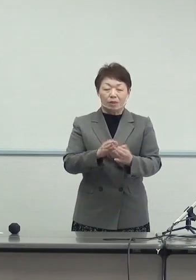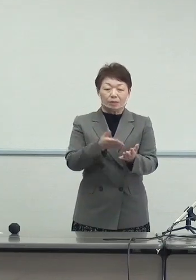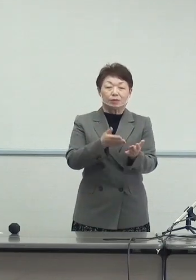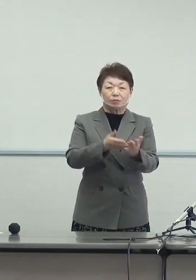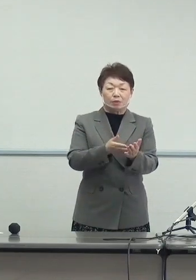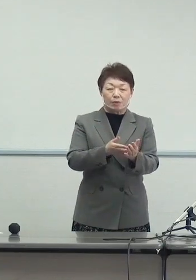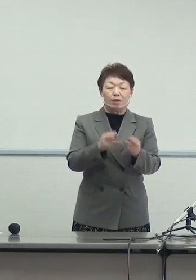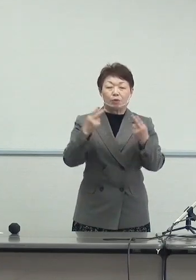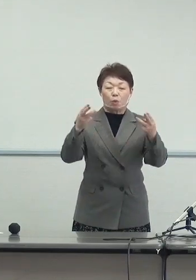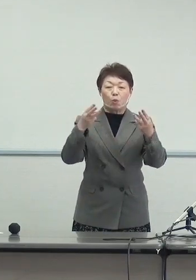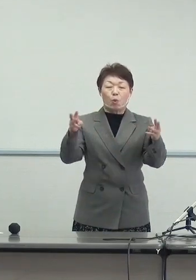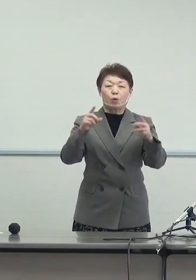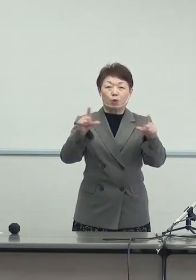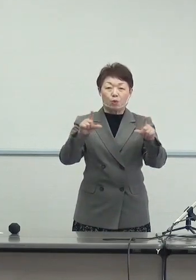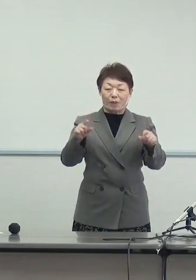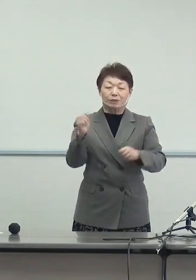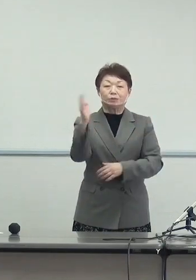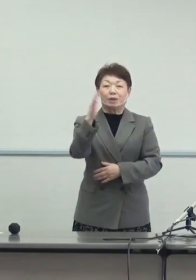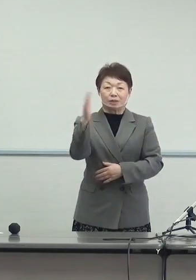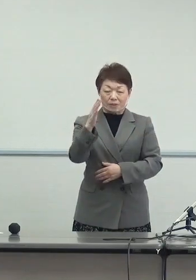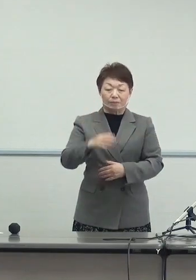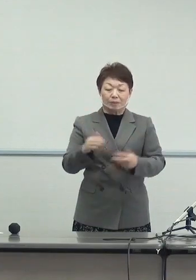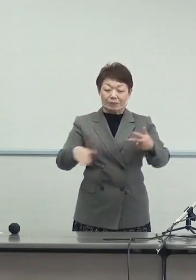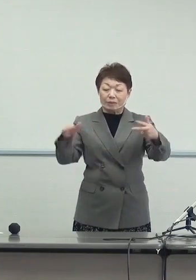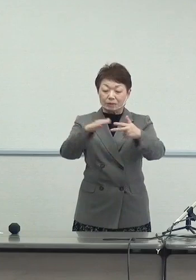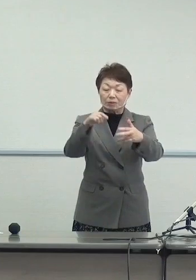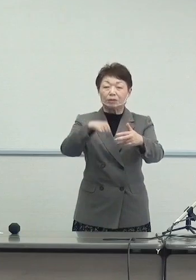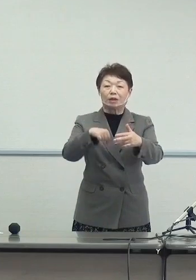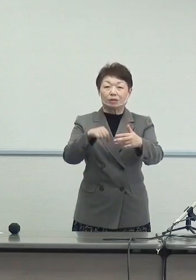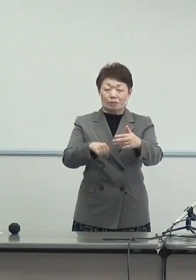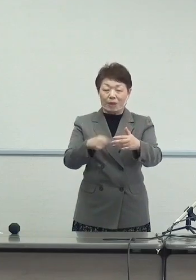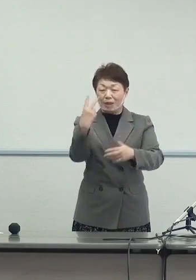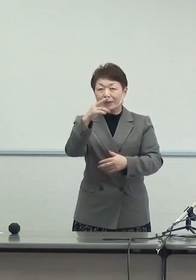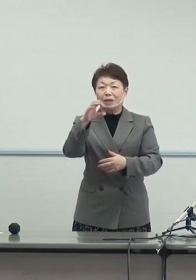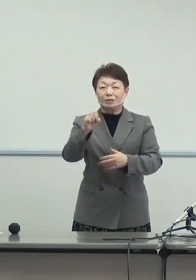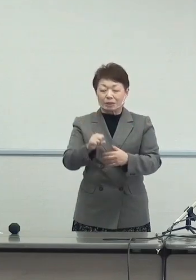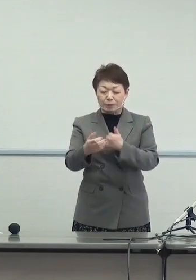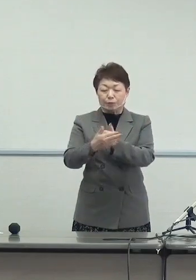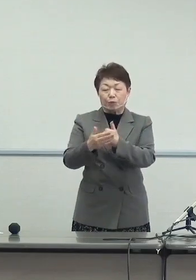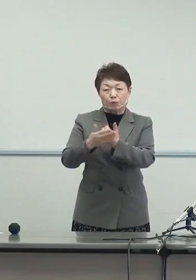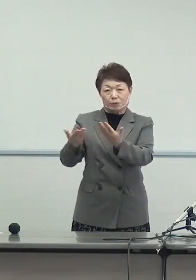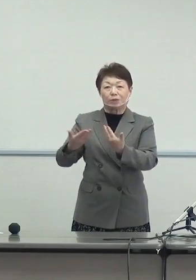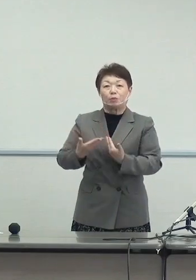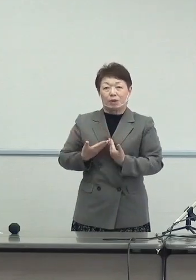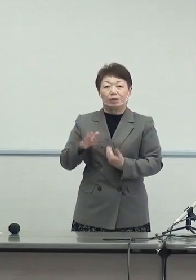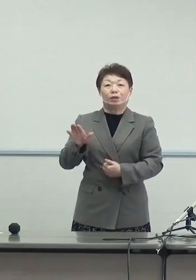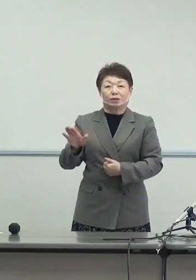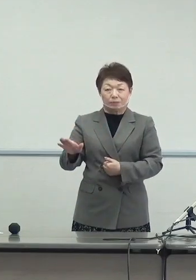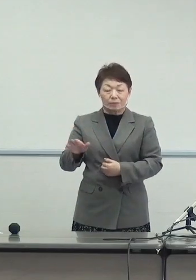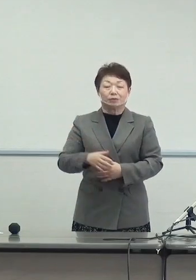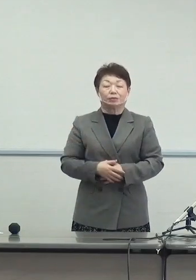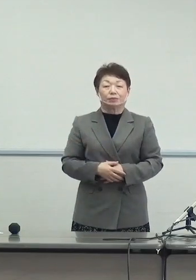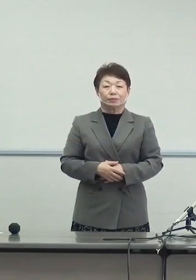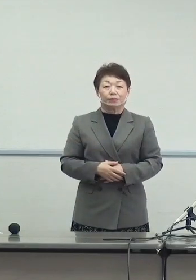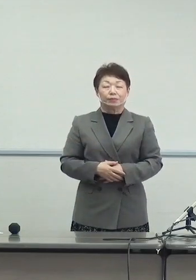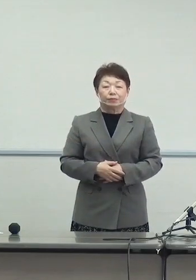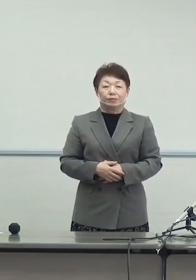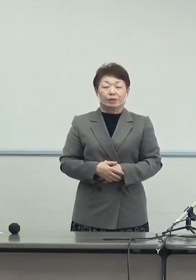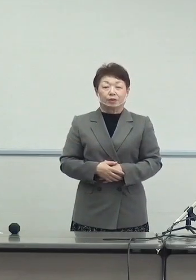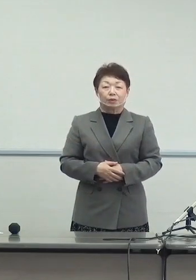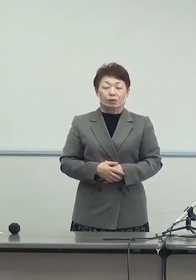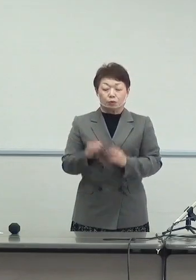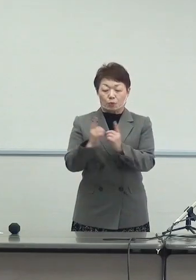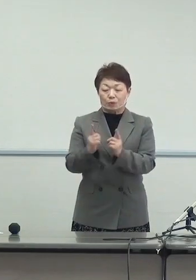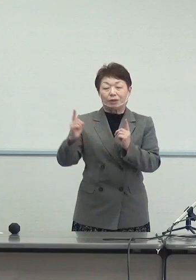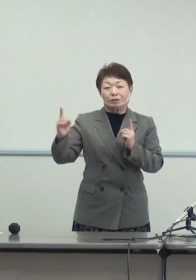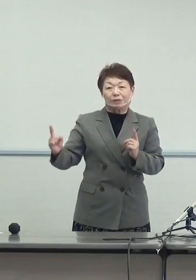はございません。なお当該施設については検査に最大限ご協力いただいておりまして、実際にいわゆるソーシャルディスタ